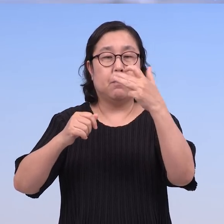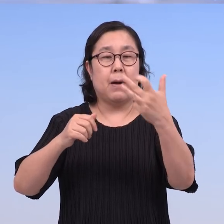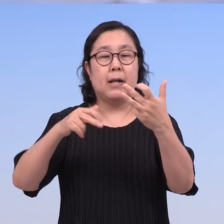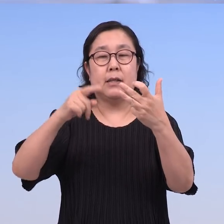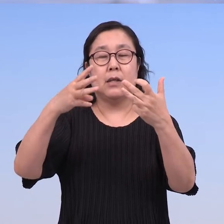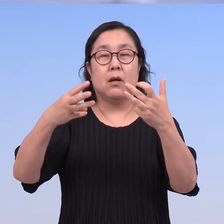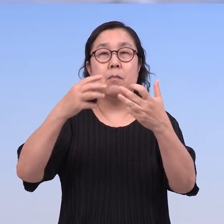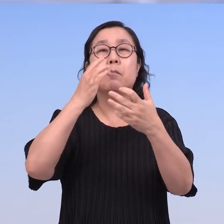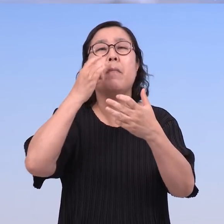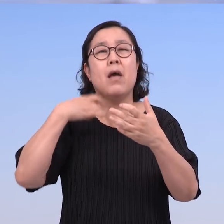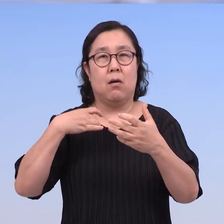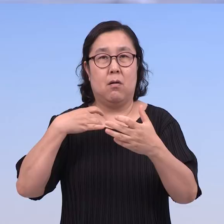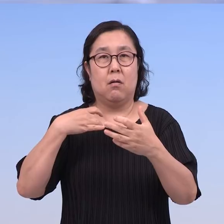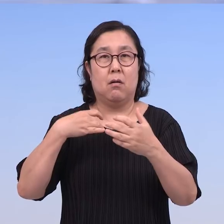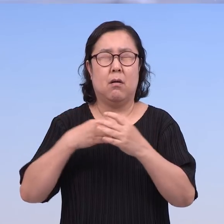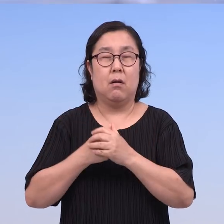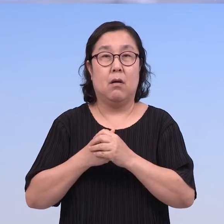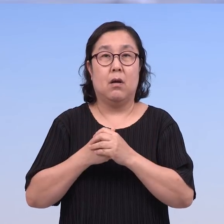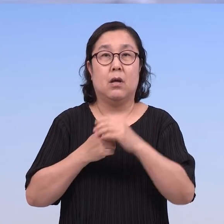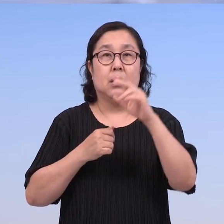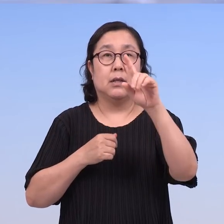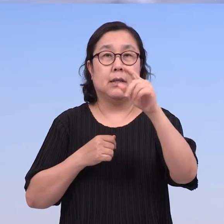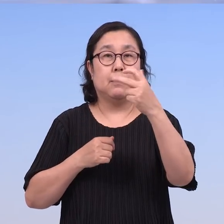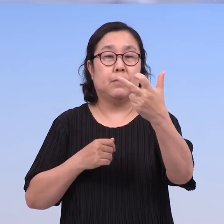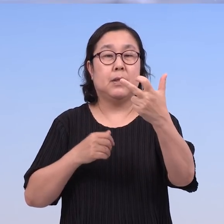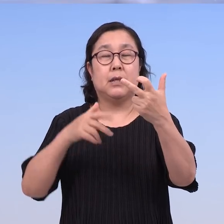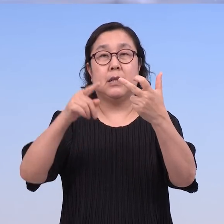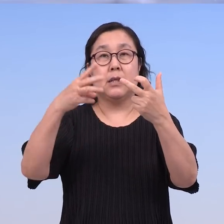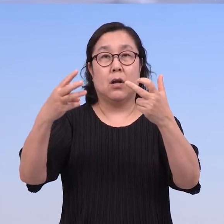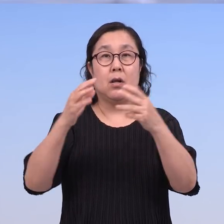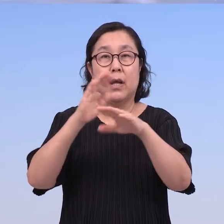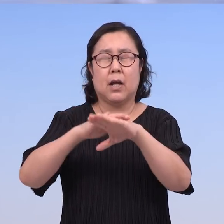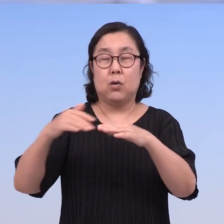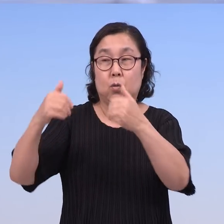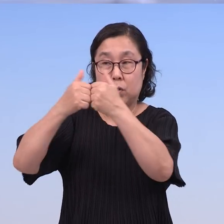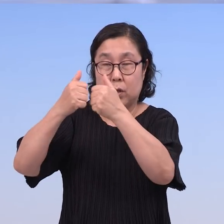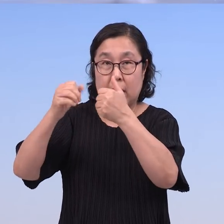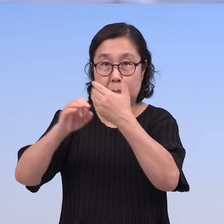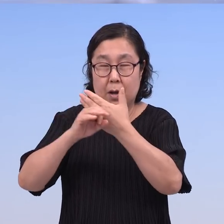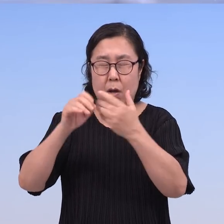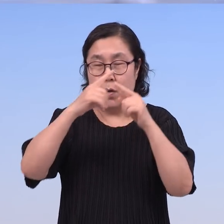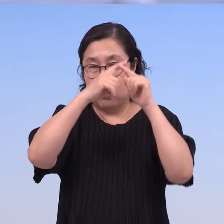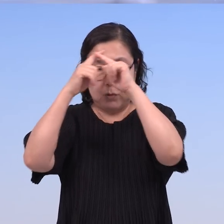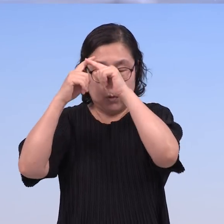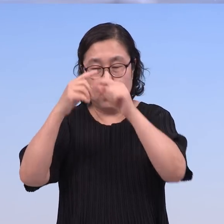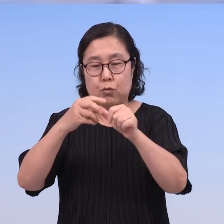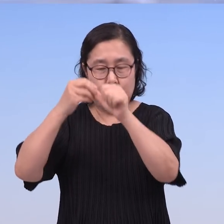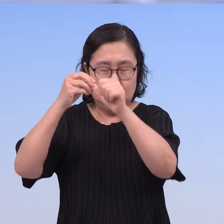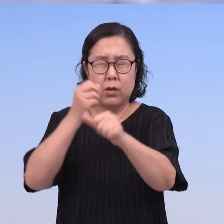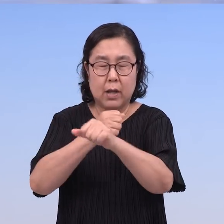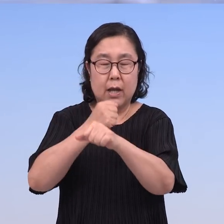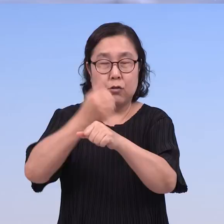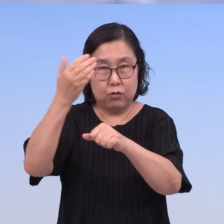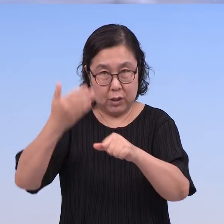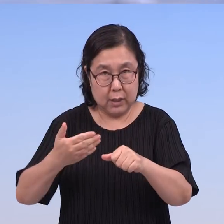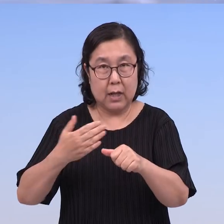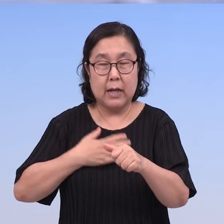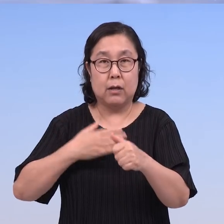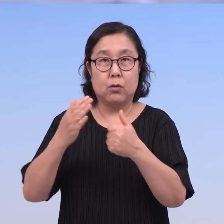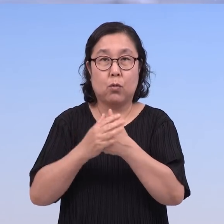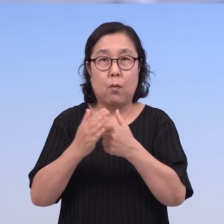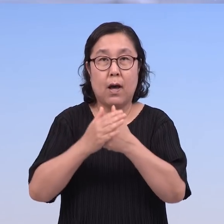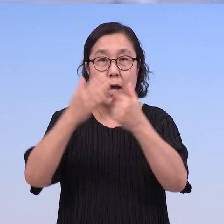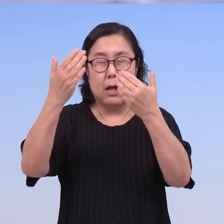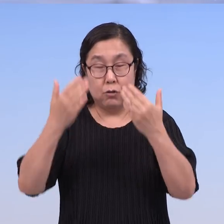18절은 빼버리고 17절 하나님이 도전하면 무조건 건져주신다,